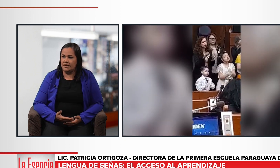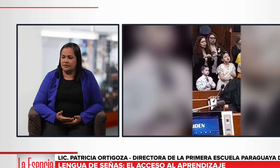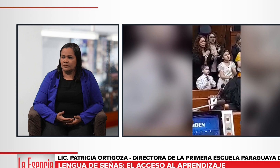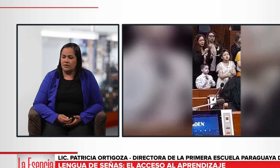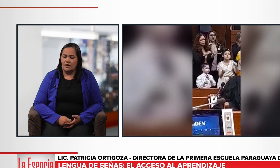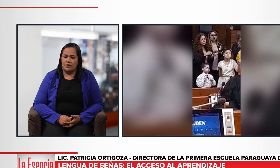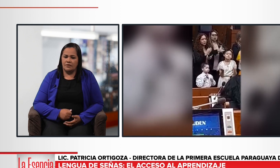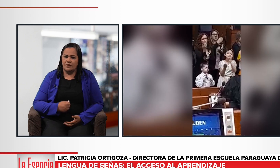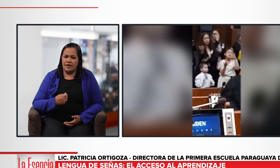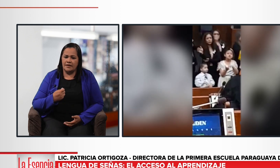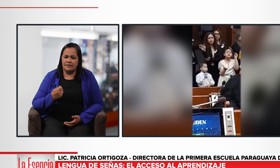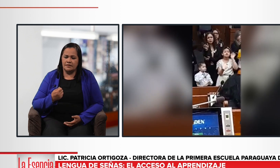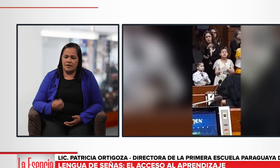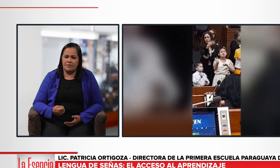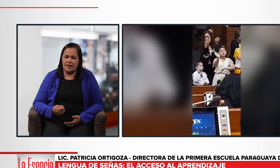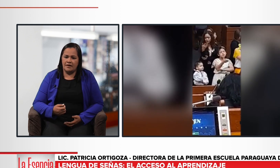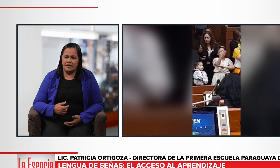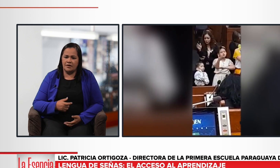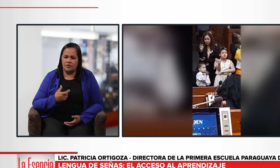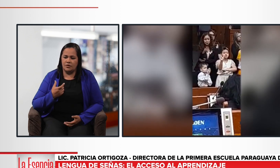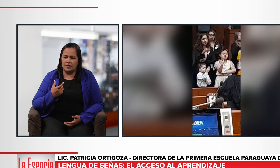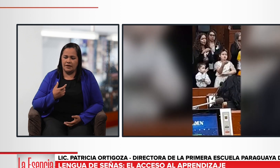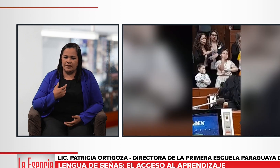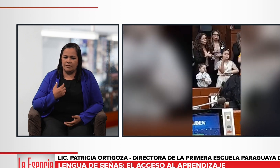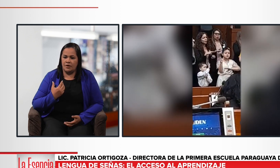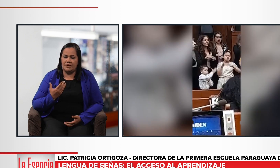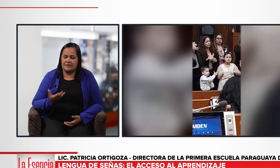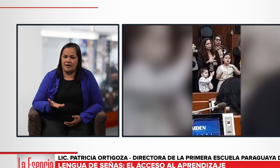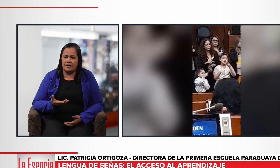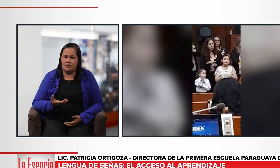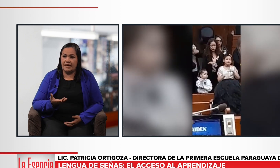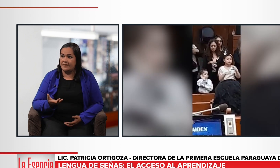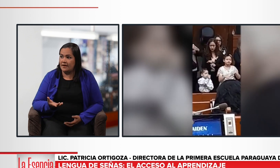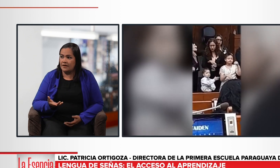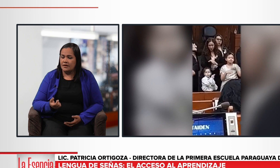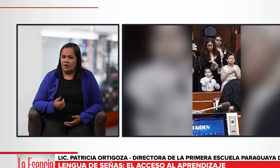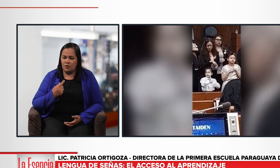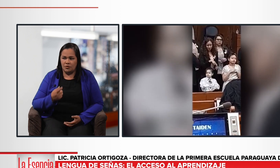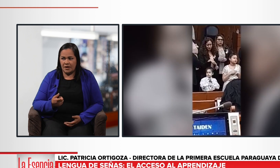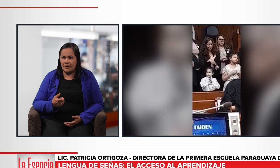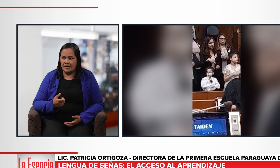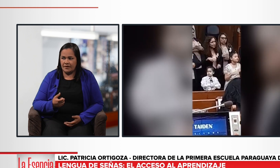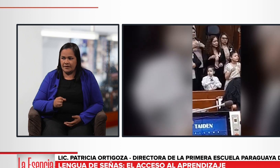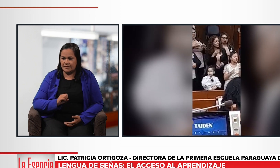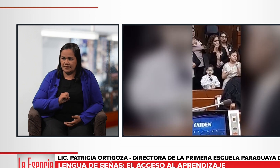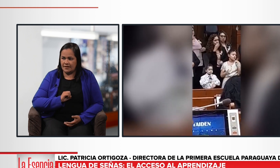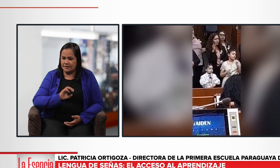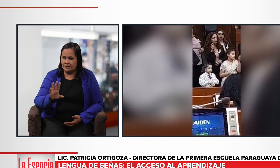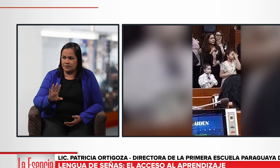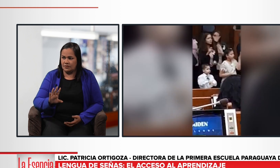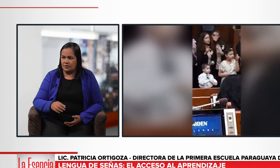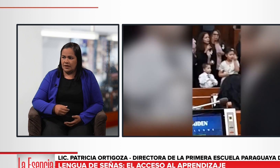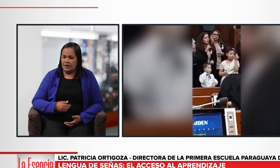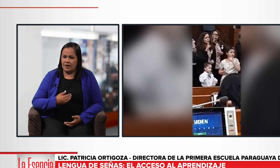muy directo. Sí. Cuando vos querés decir una palabra o expresar una idea, con una palabra a veces ya